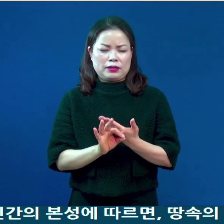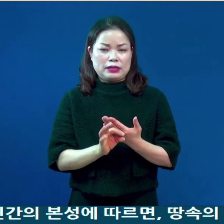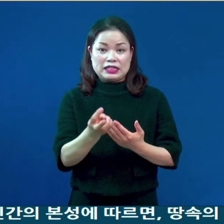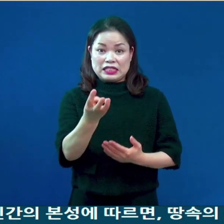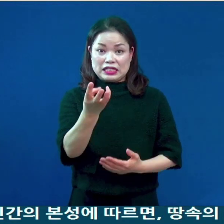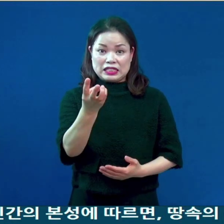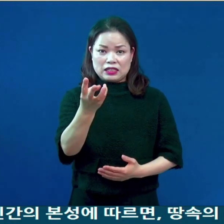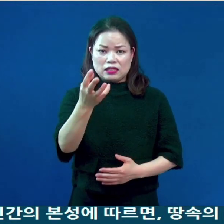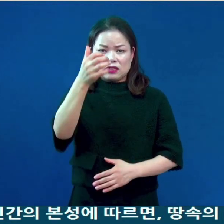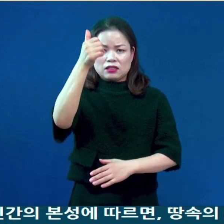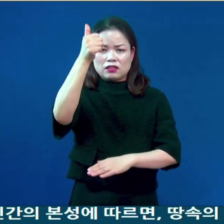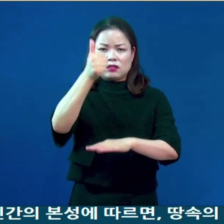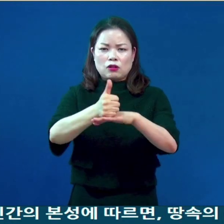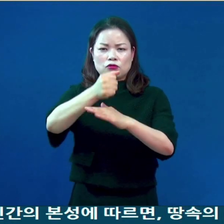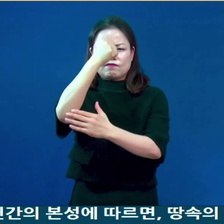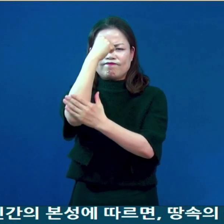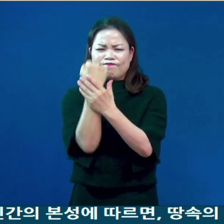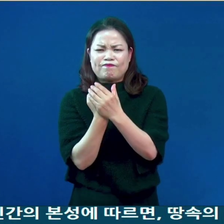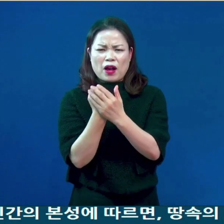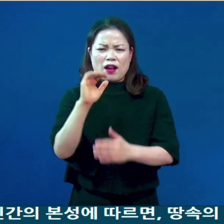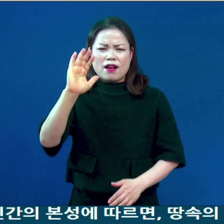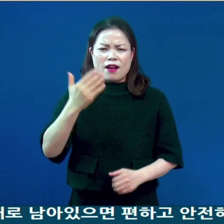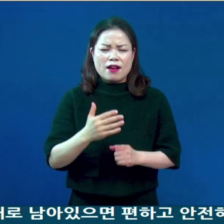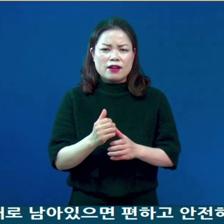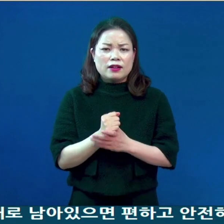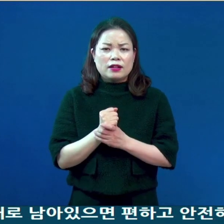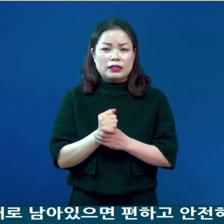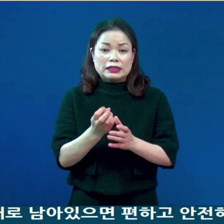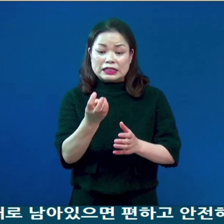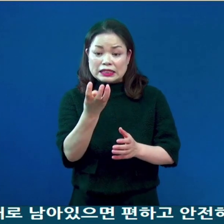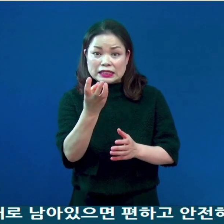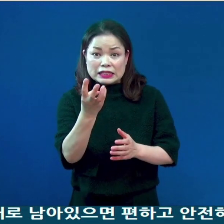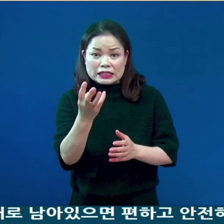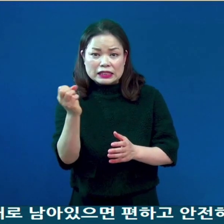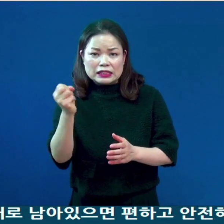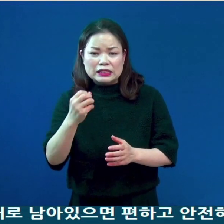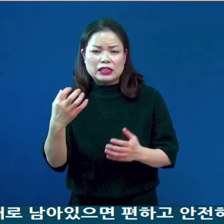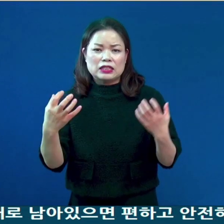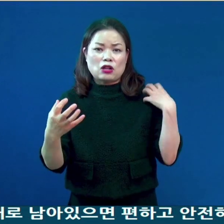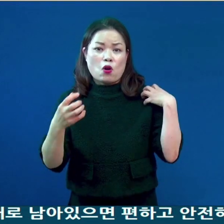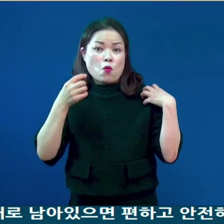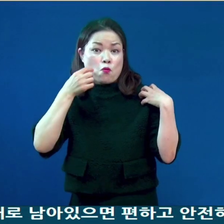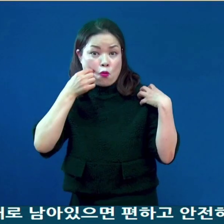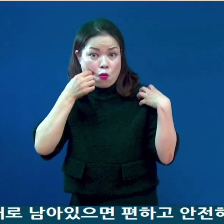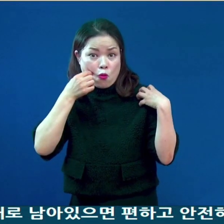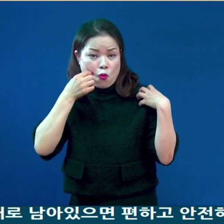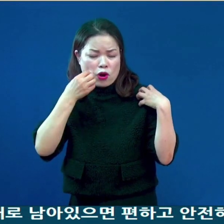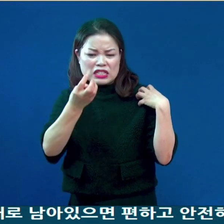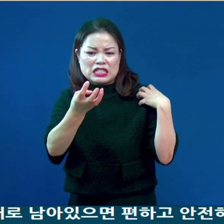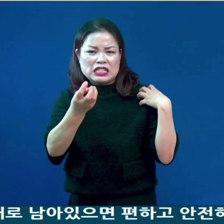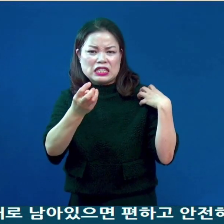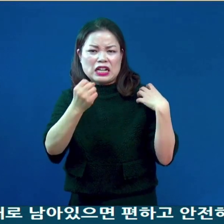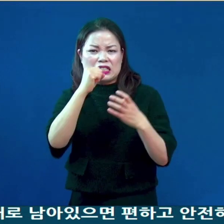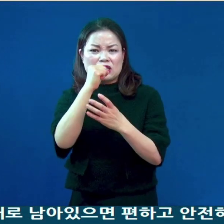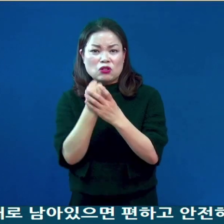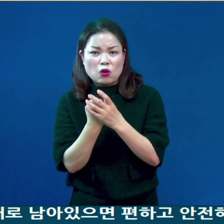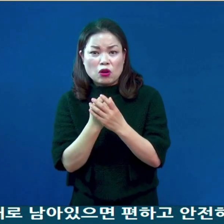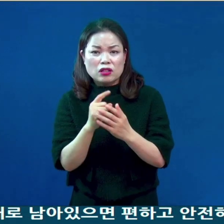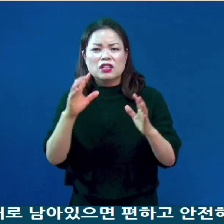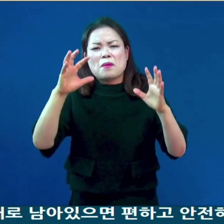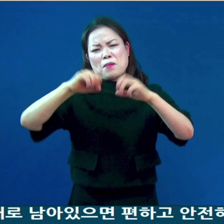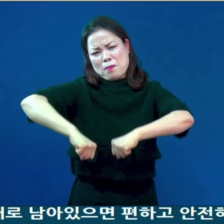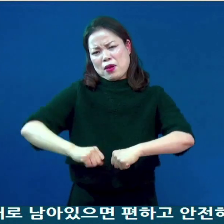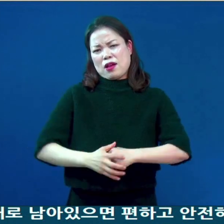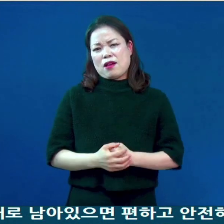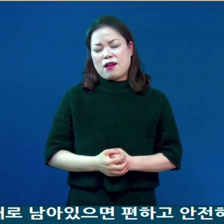결국 썩어버립니다. 씨가 재구실을 하지 못하고 썩어버리면 이게